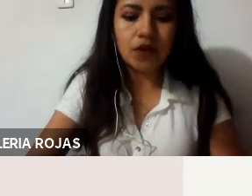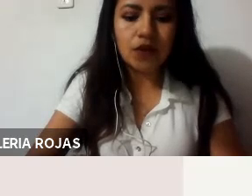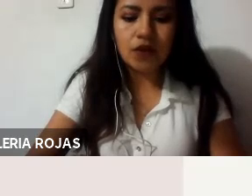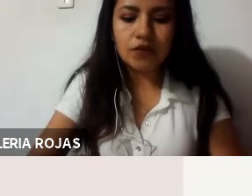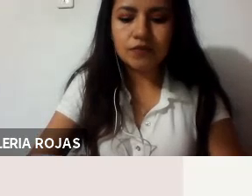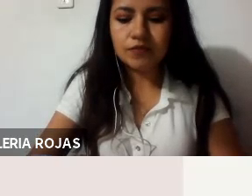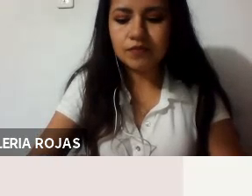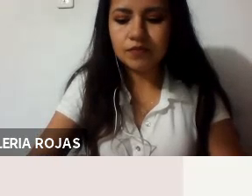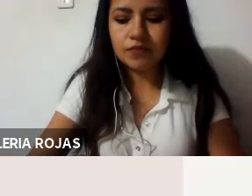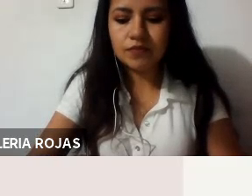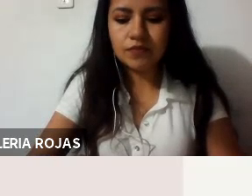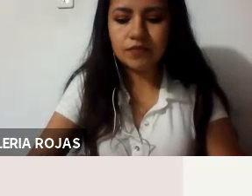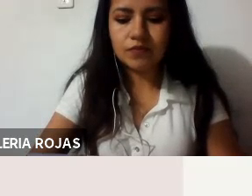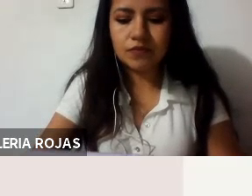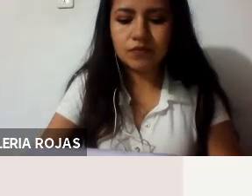contagio.